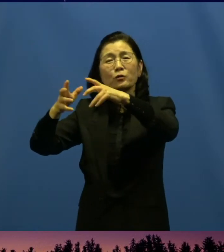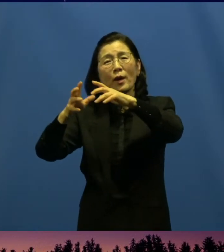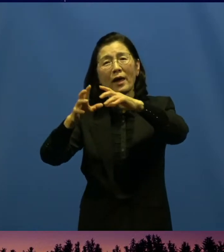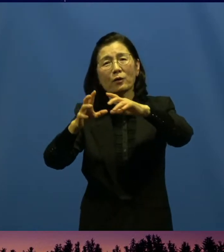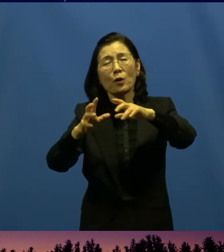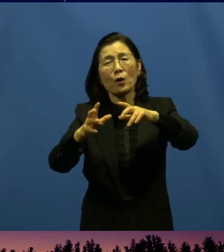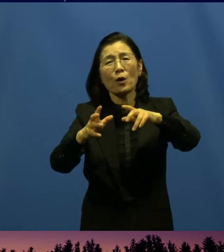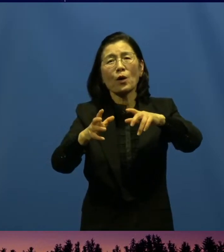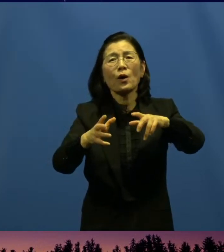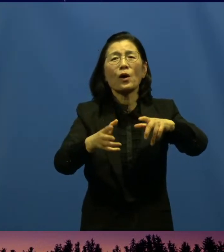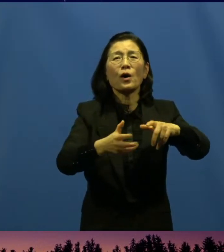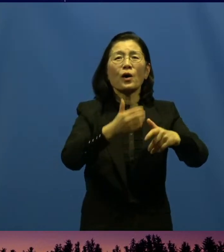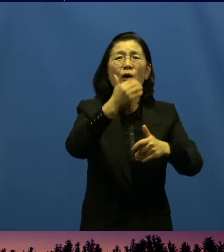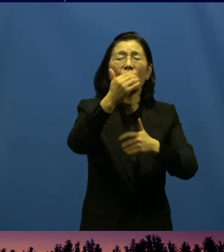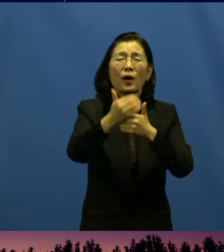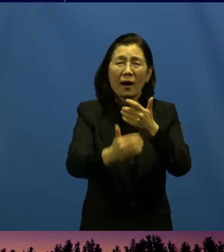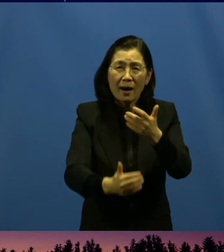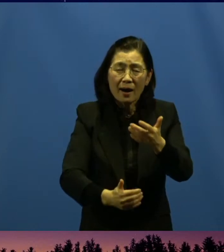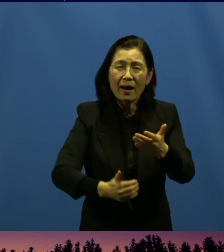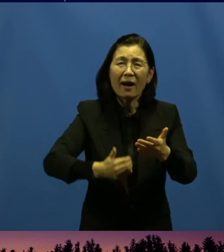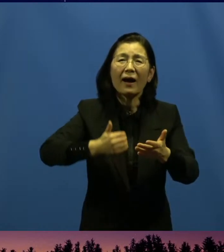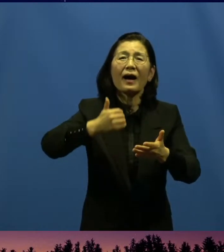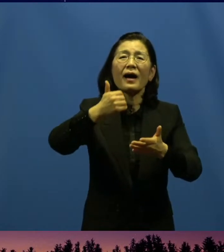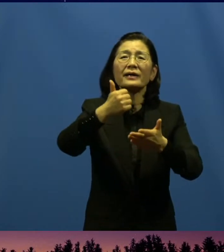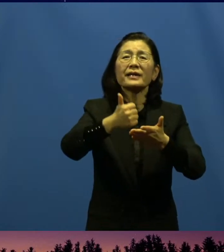나라가 되고